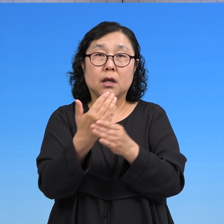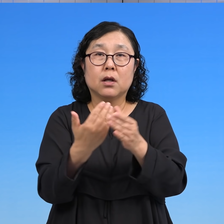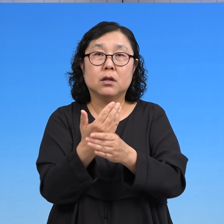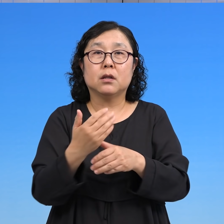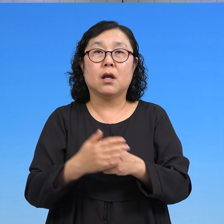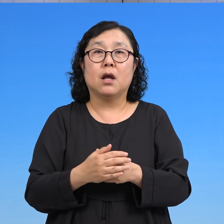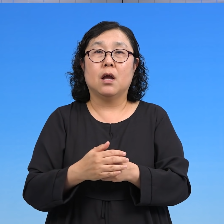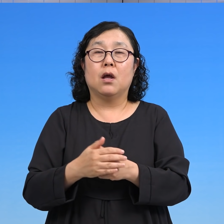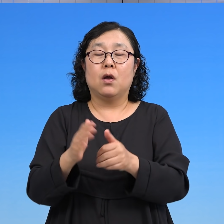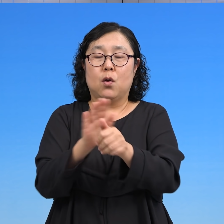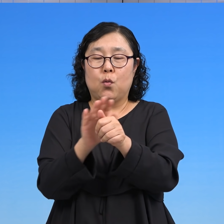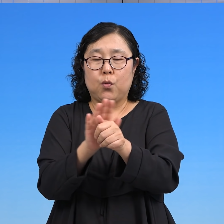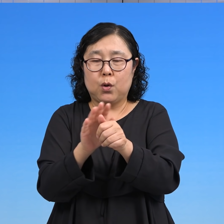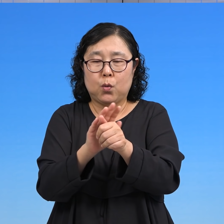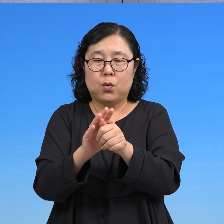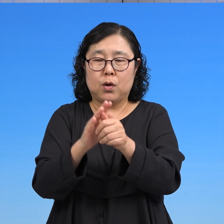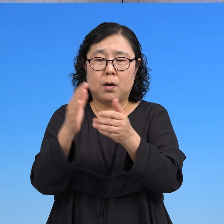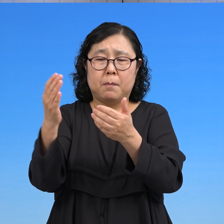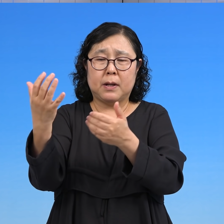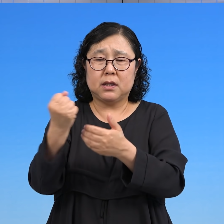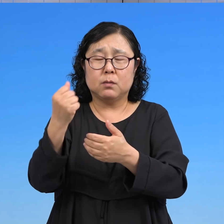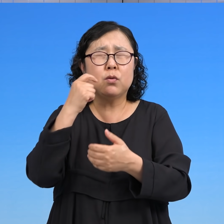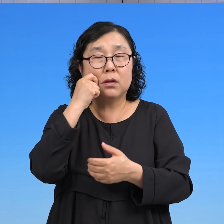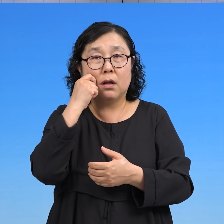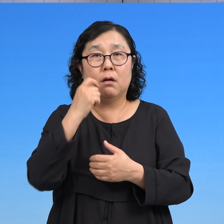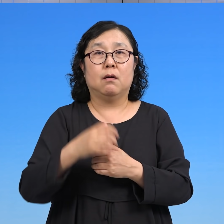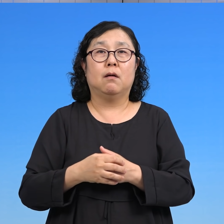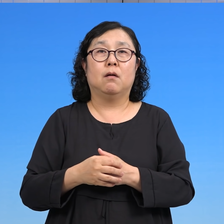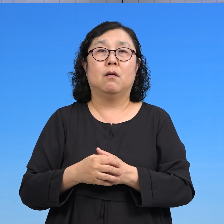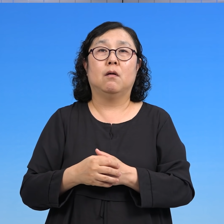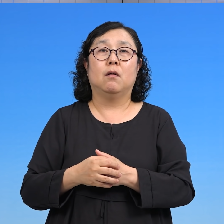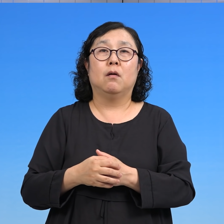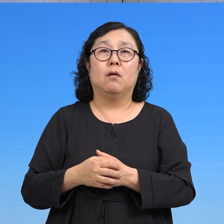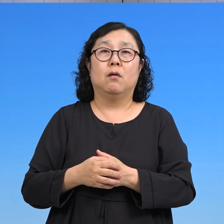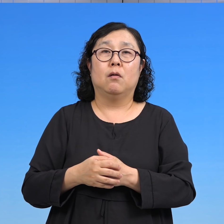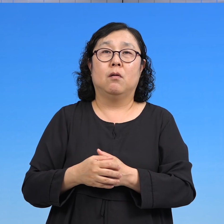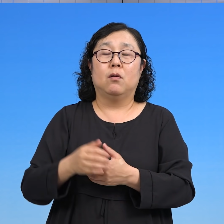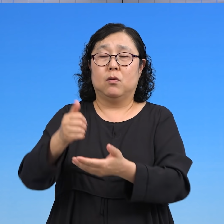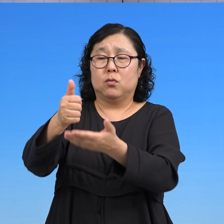현실인데 아무도 위로받지 못하는,